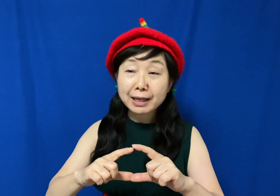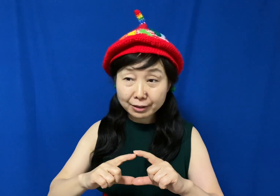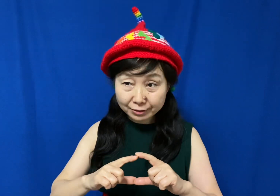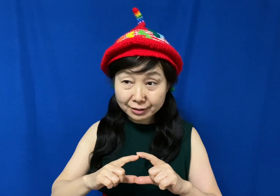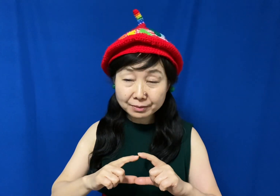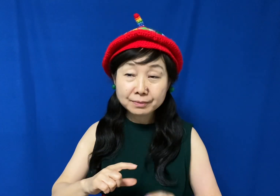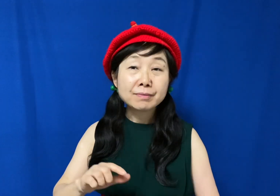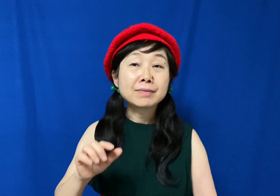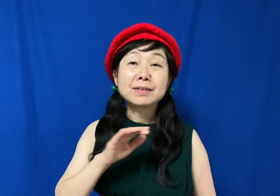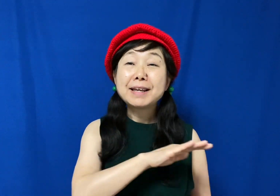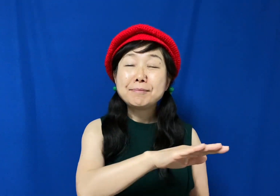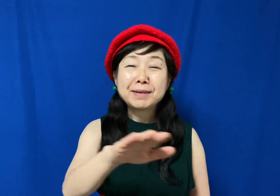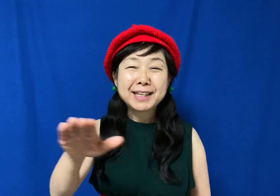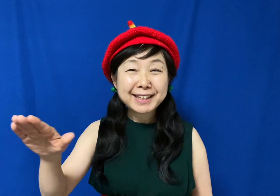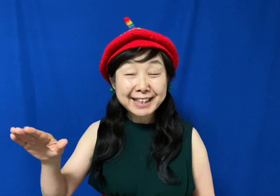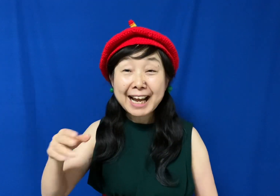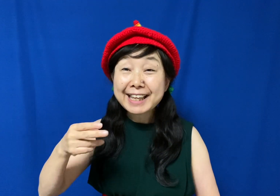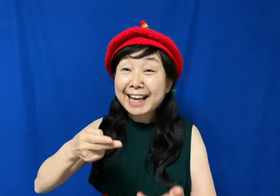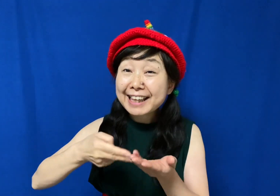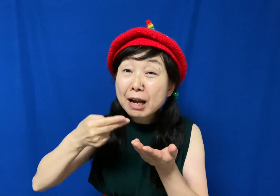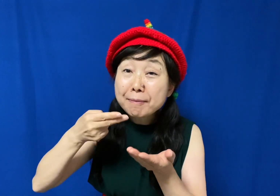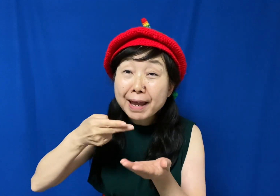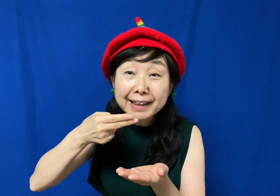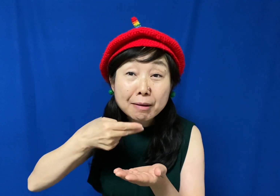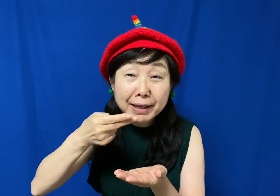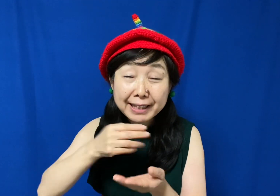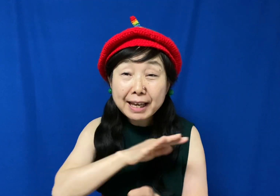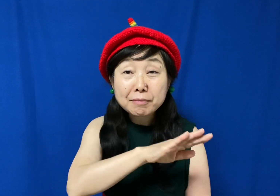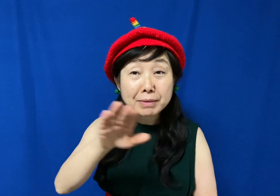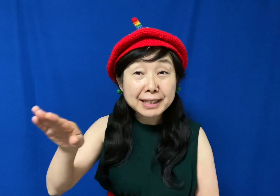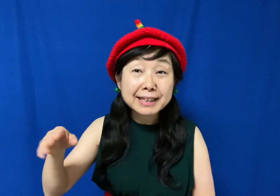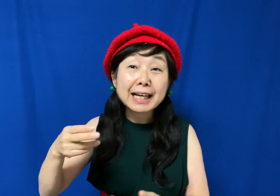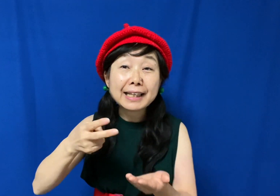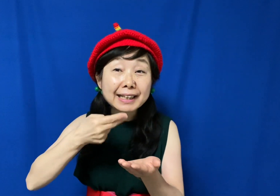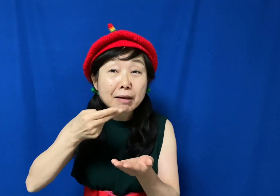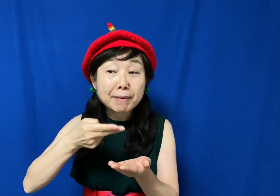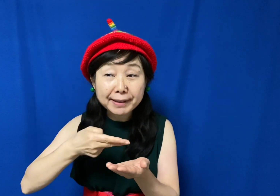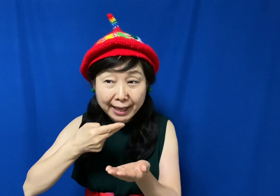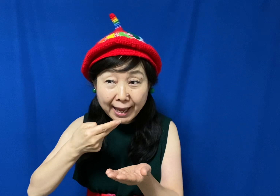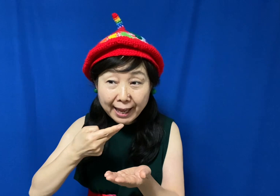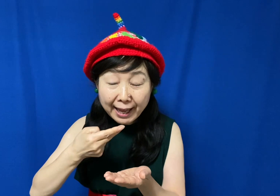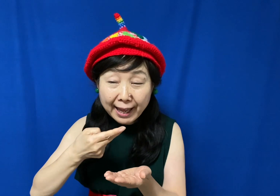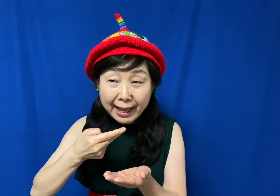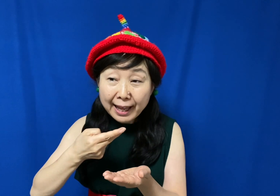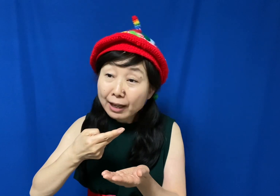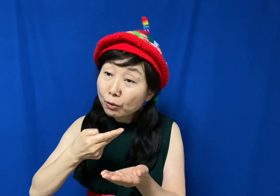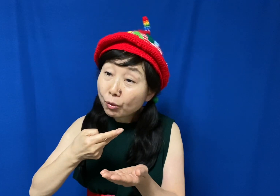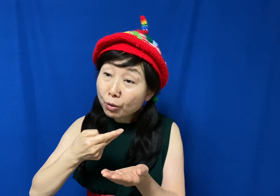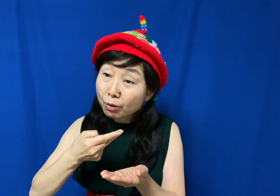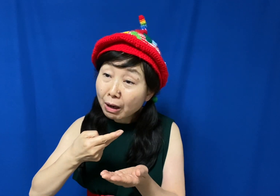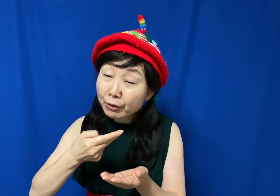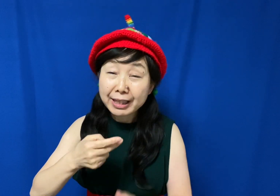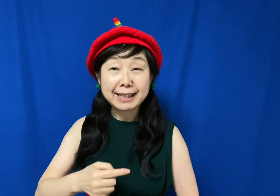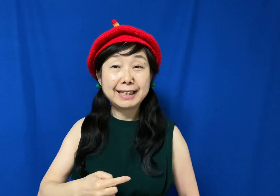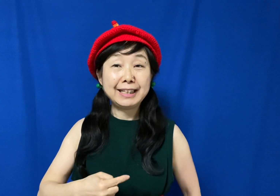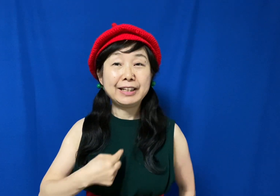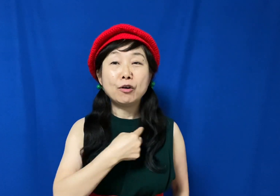ル、みんなで食べて、みんなで食べて、心はお天気、